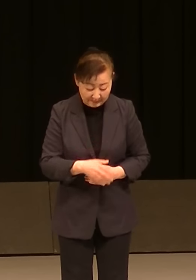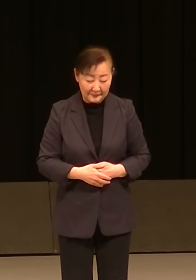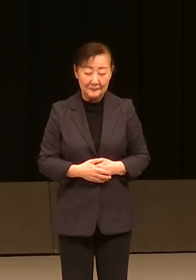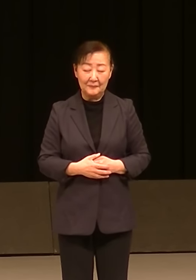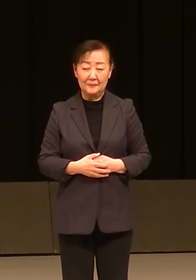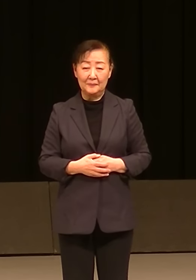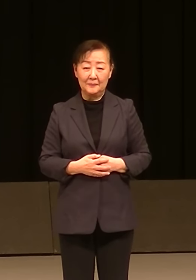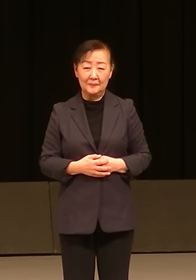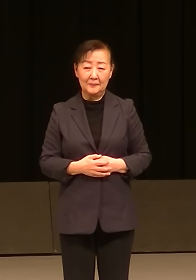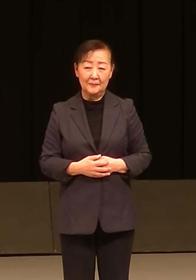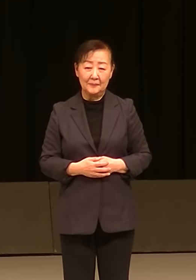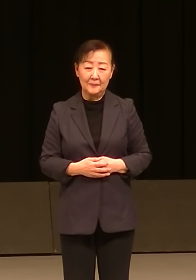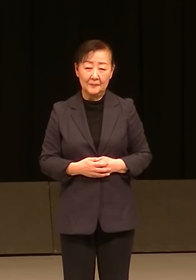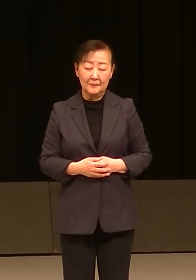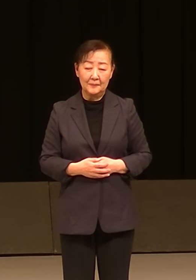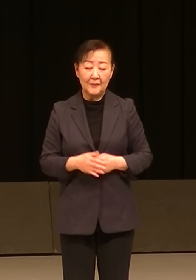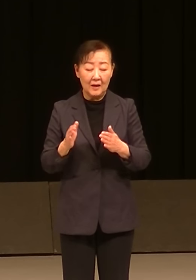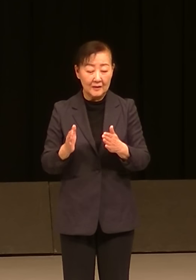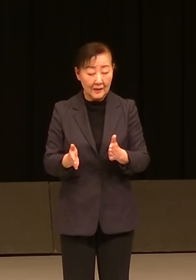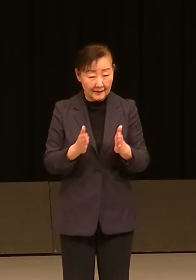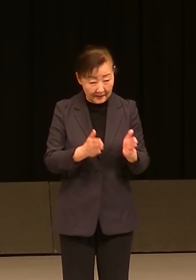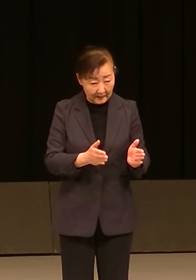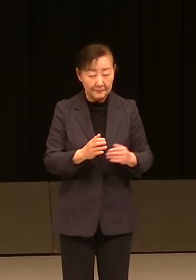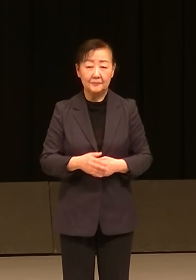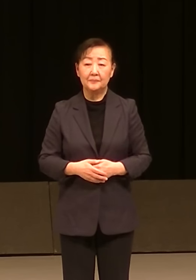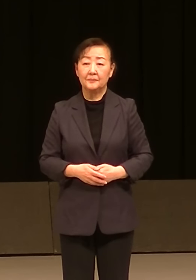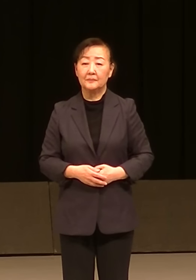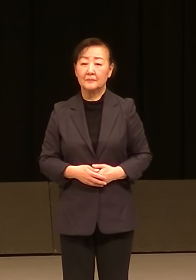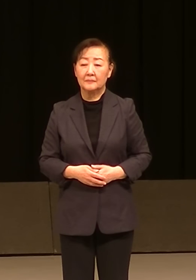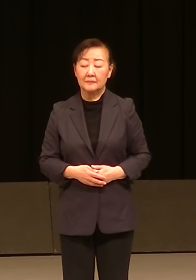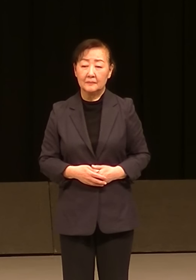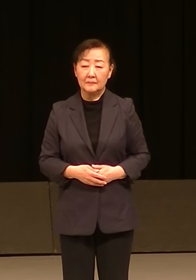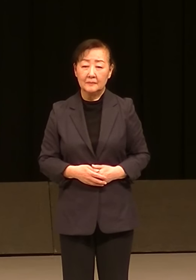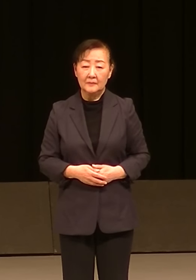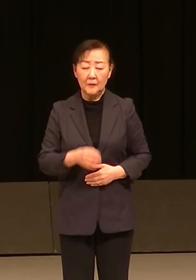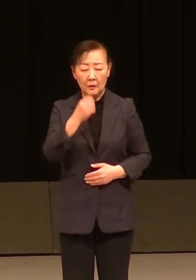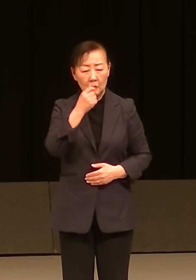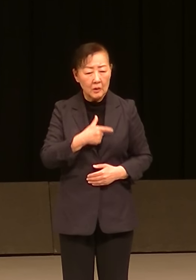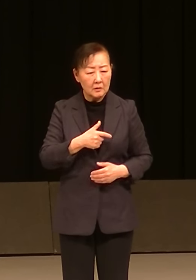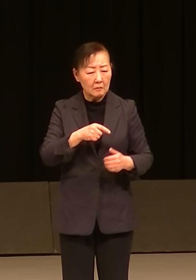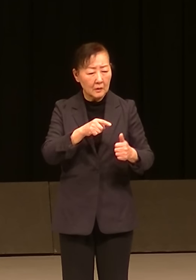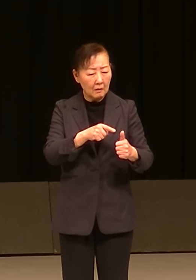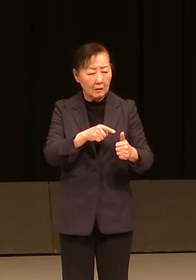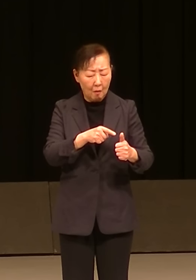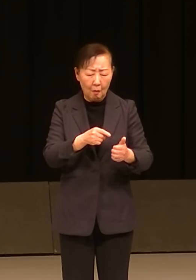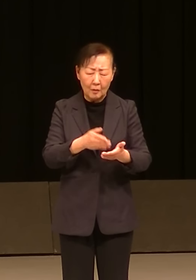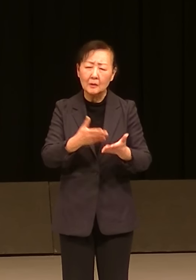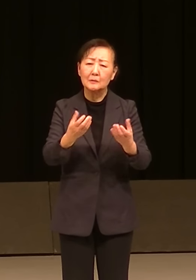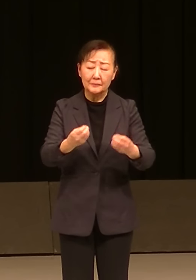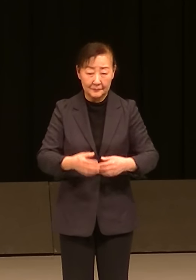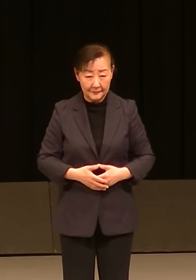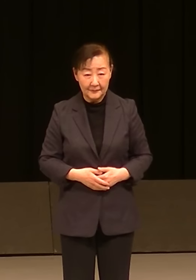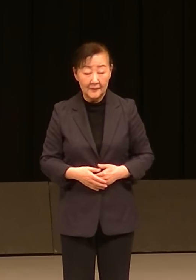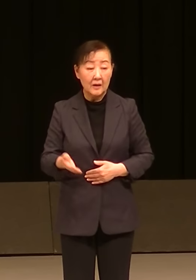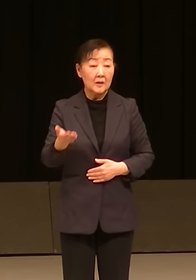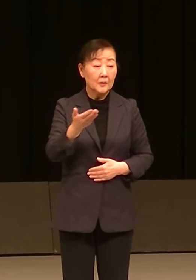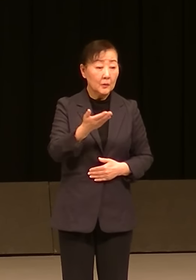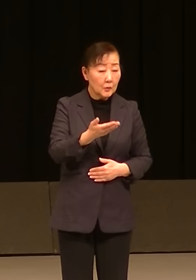。さてさて、それで、このアフナ侍男の話をそこまでですが、じゃあ次